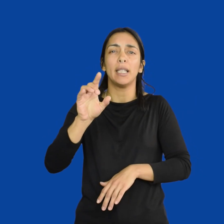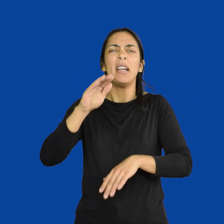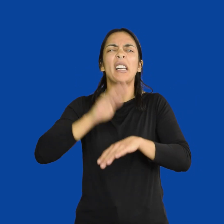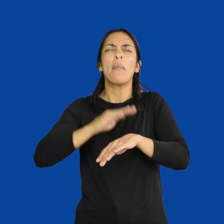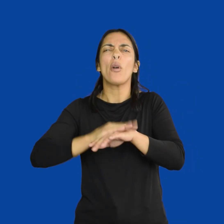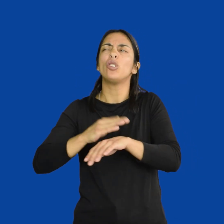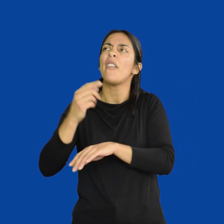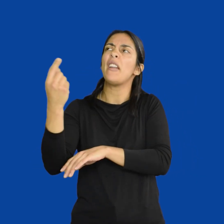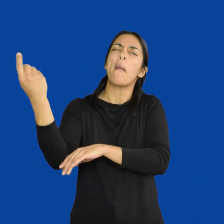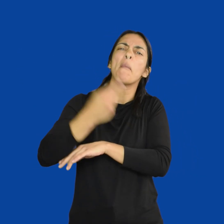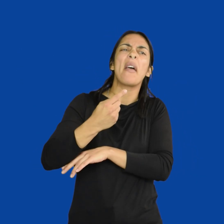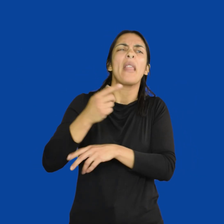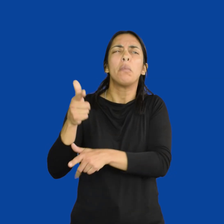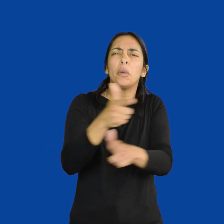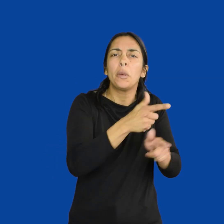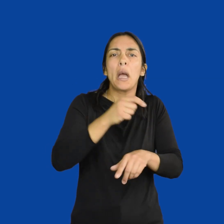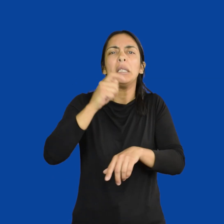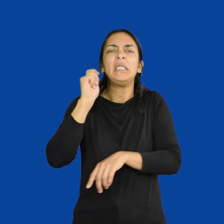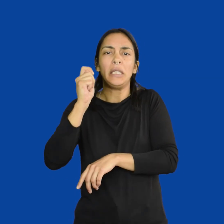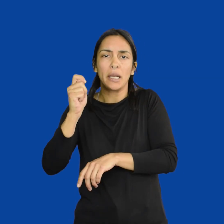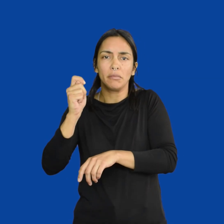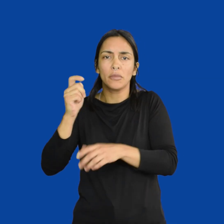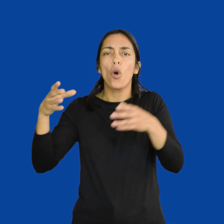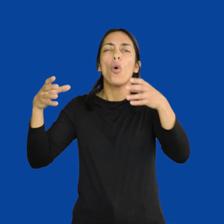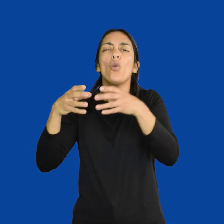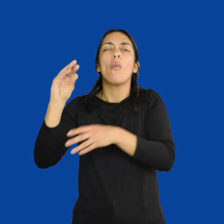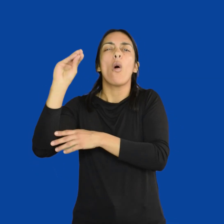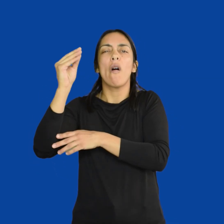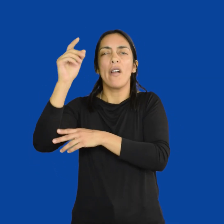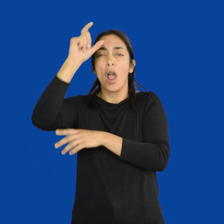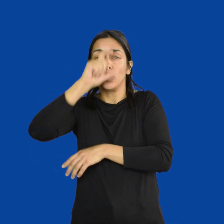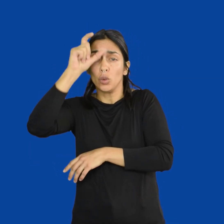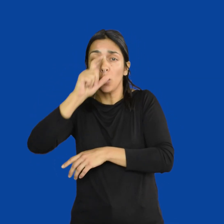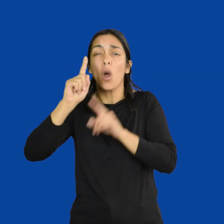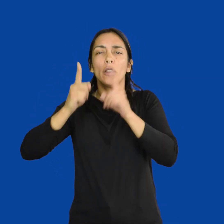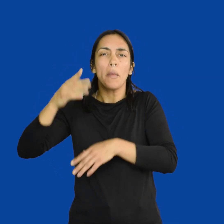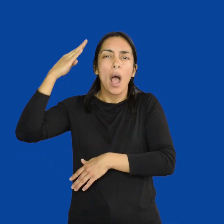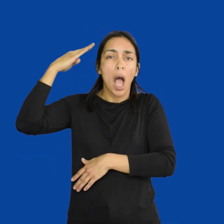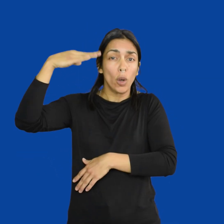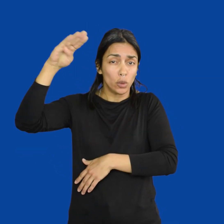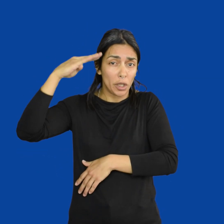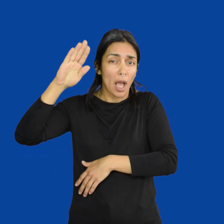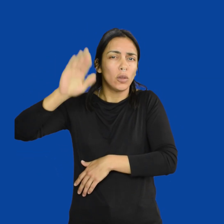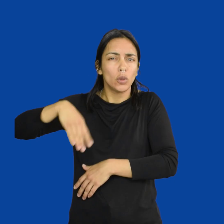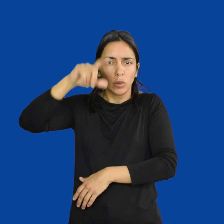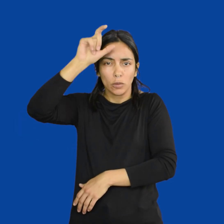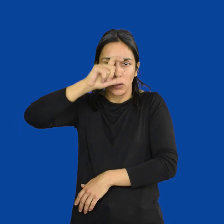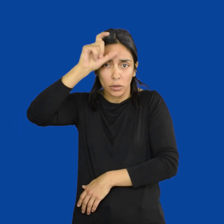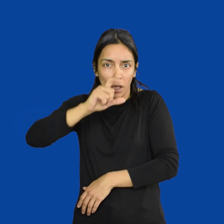Nacionalista dirigido por los jóvenes turcos, gobernantes sucesores del sultán el Rojo y llevado a cabo por las